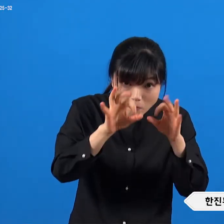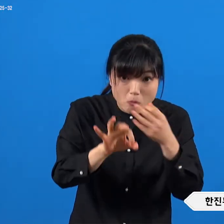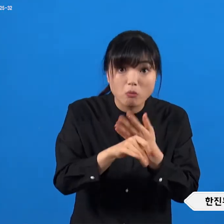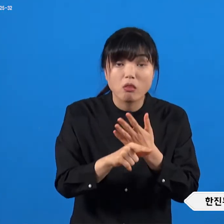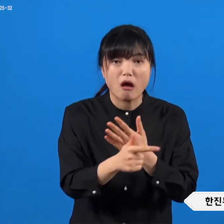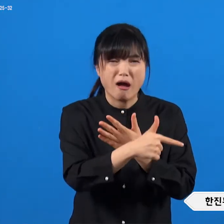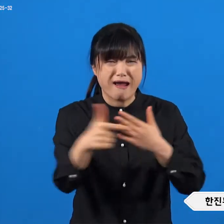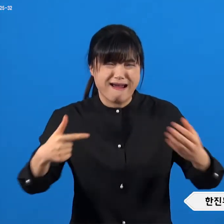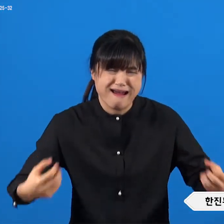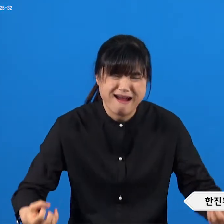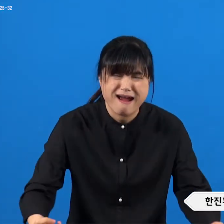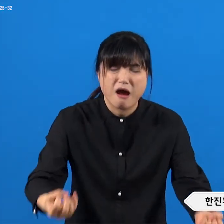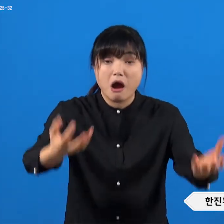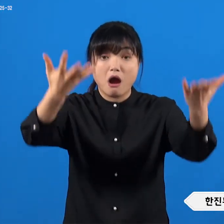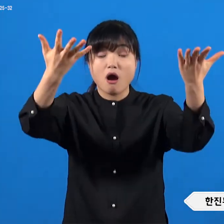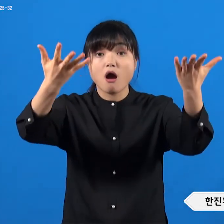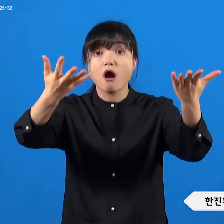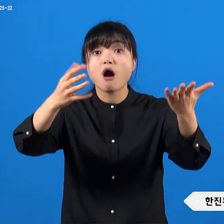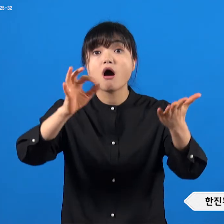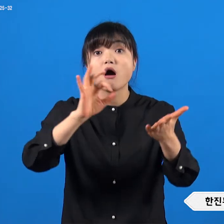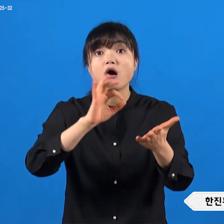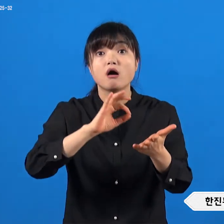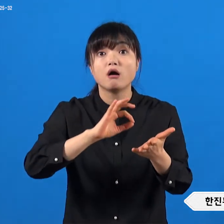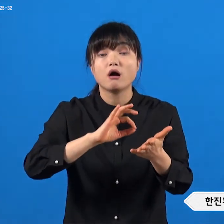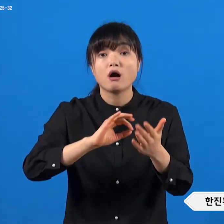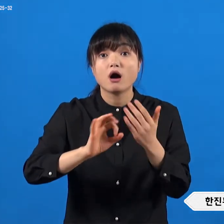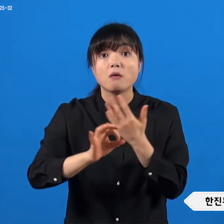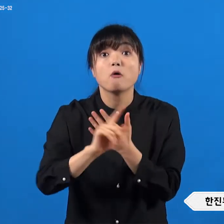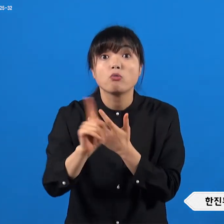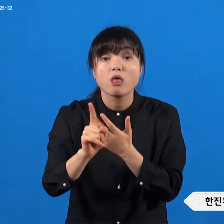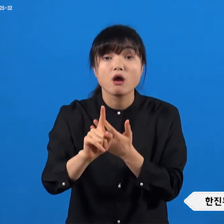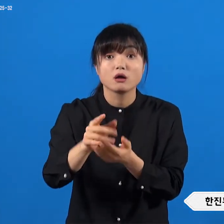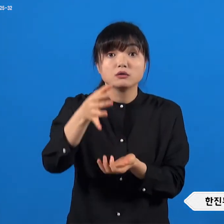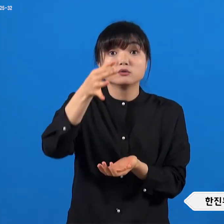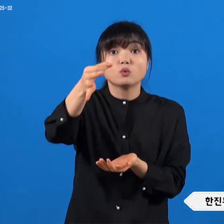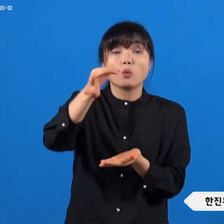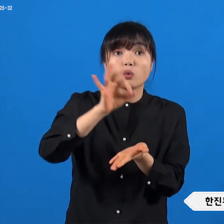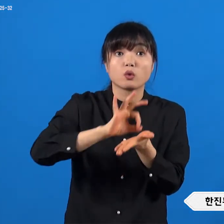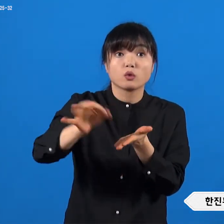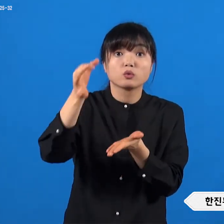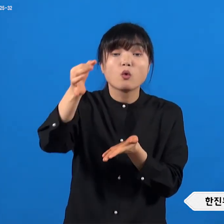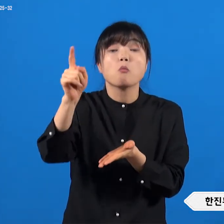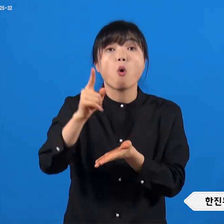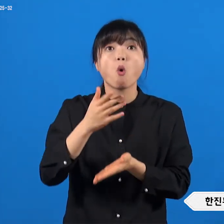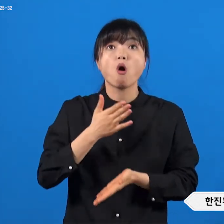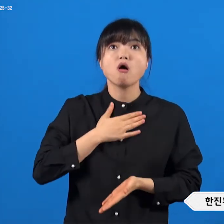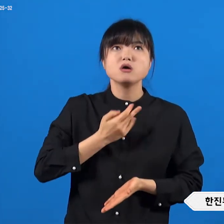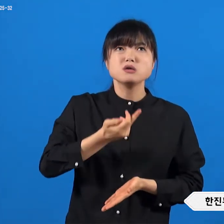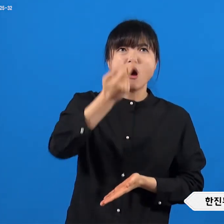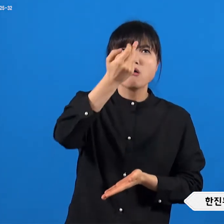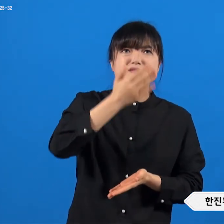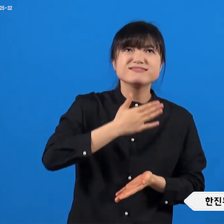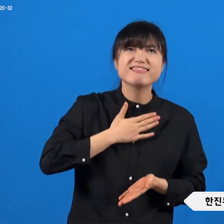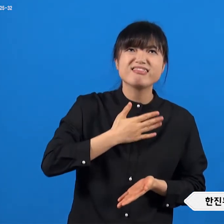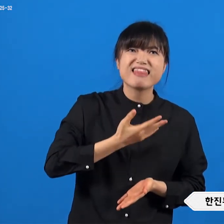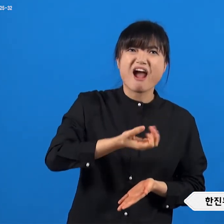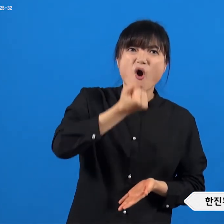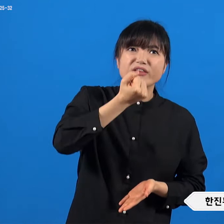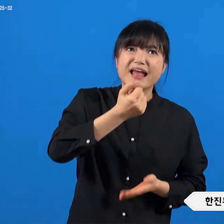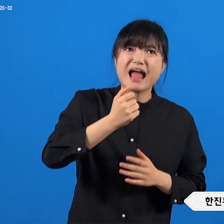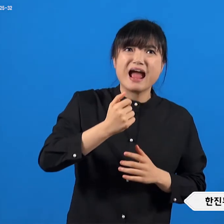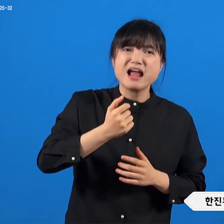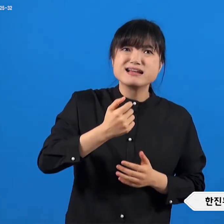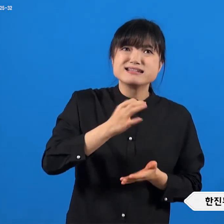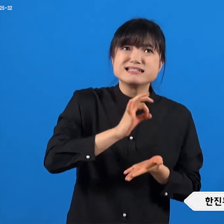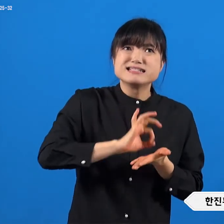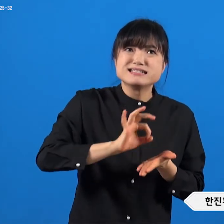지금 성대한 잔치를 베풀면 어떻게 됩니까? 그 비용은 전부 지금 자기 몫에서 나가는 거